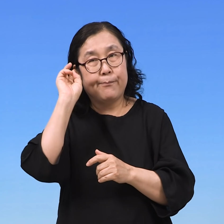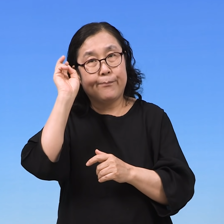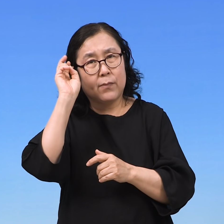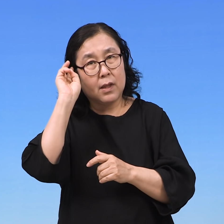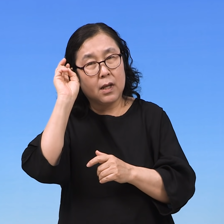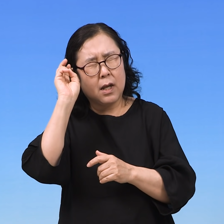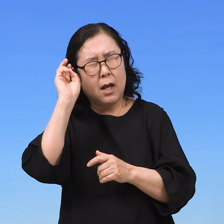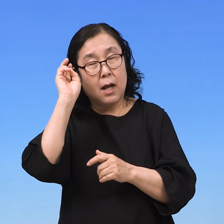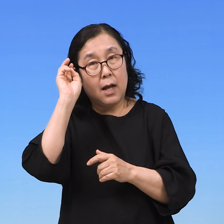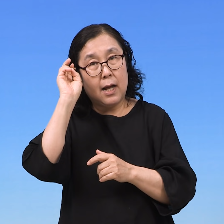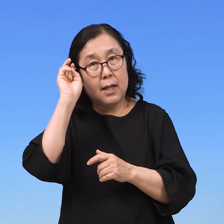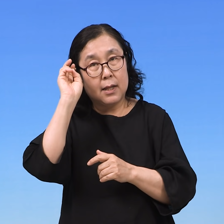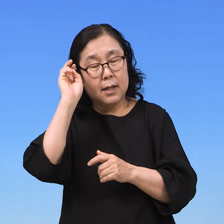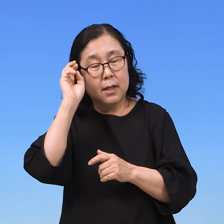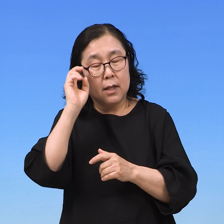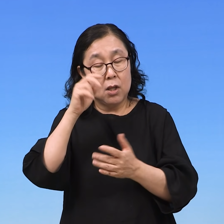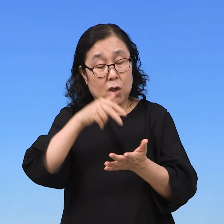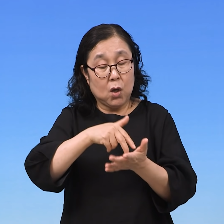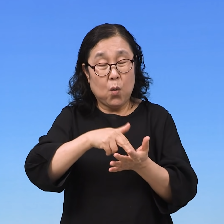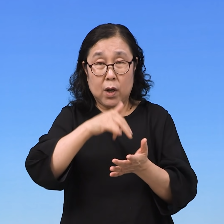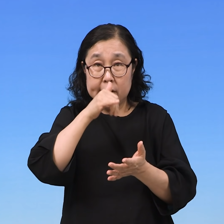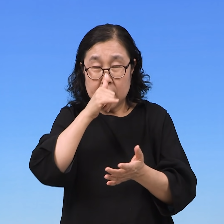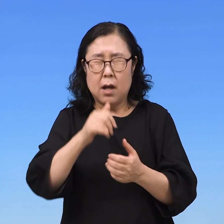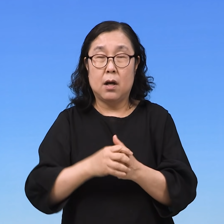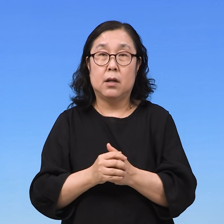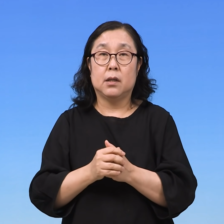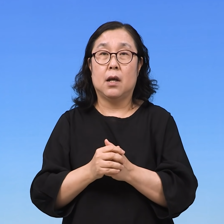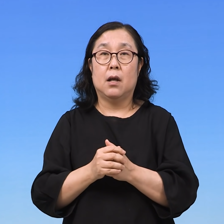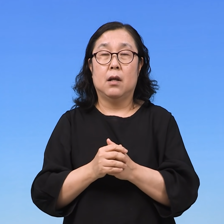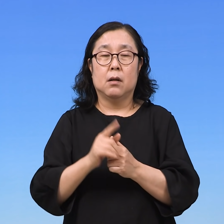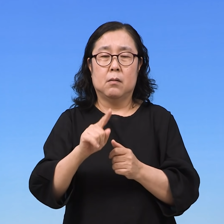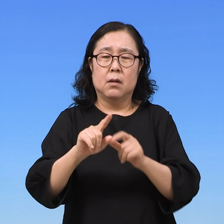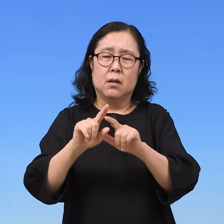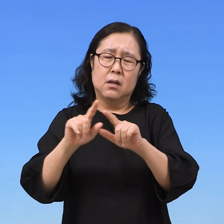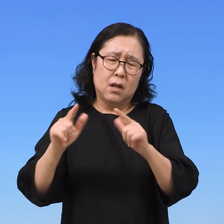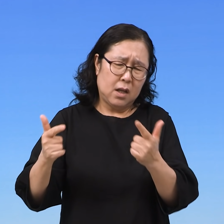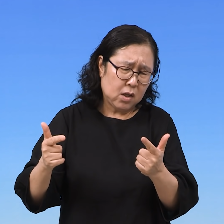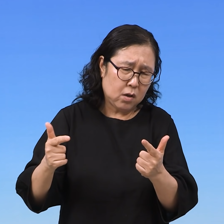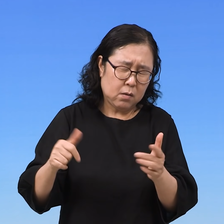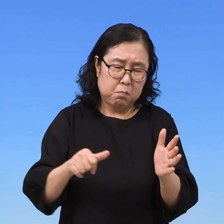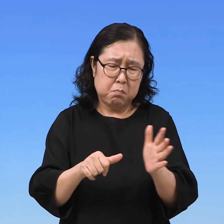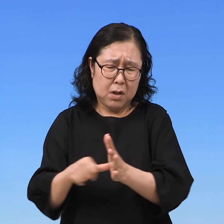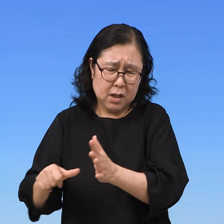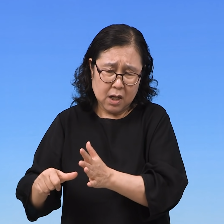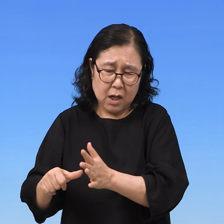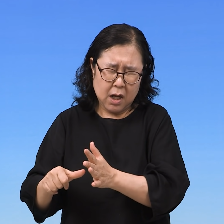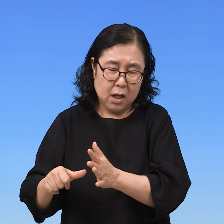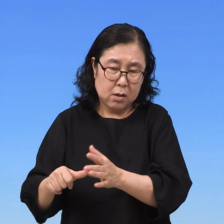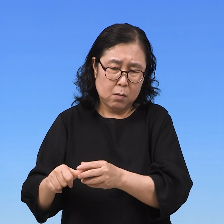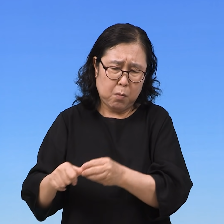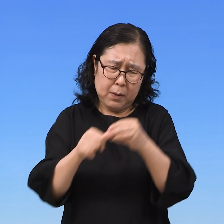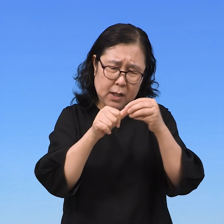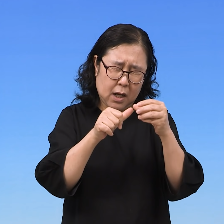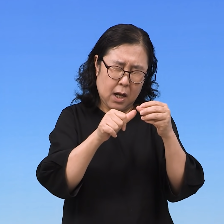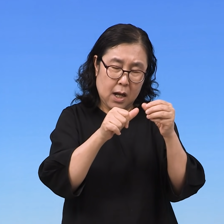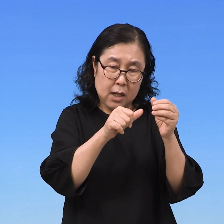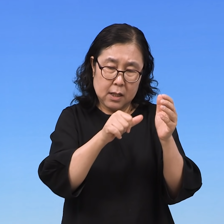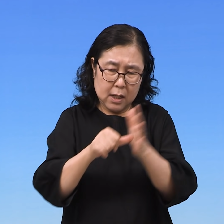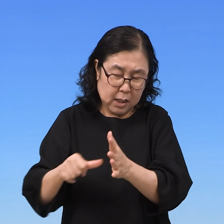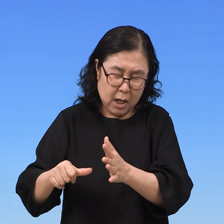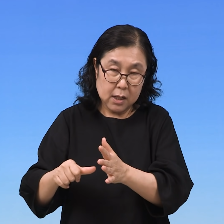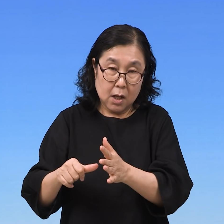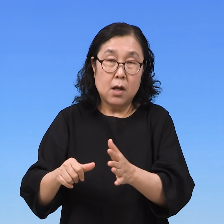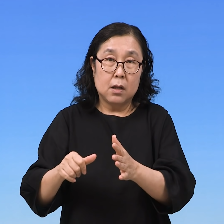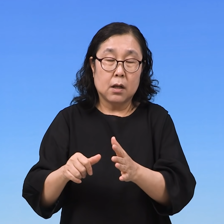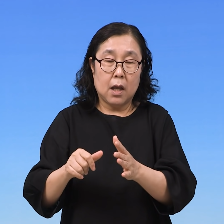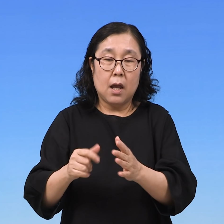있습니다. 그래서 처음에는 이게 좀 아닌 것 같다, 그래서 이제 또 제외를 시켰다가 그렇게 곡절 끝에